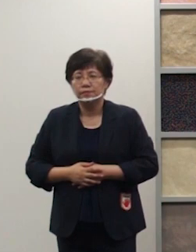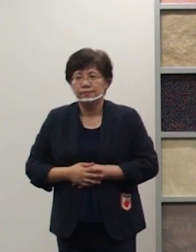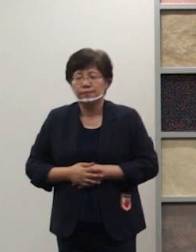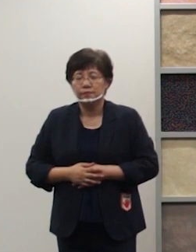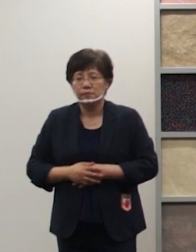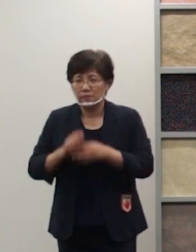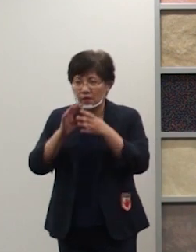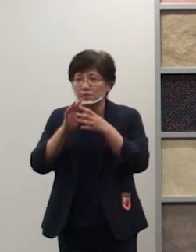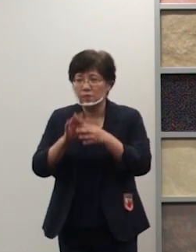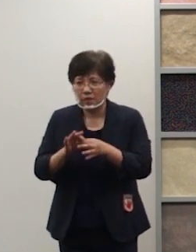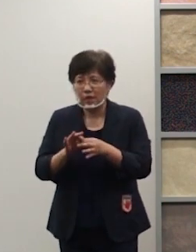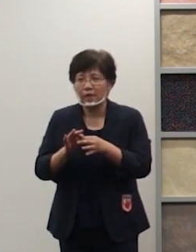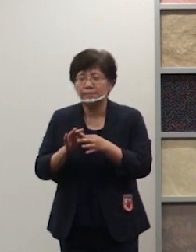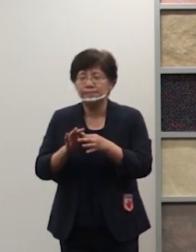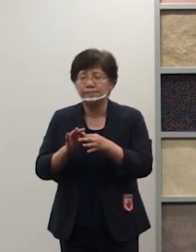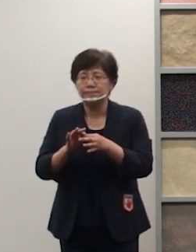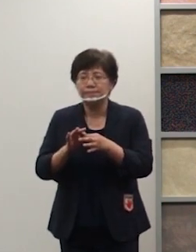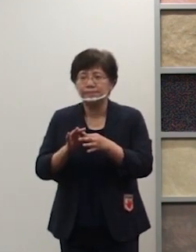したがってですね、